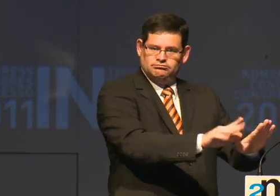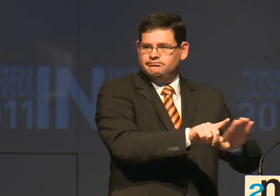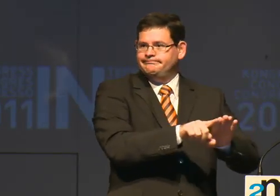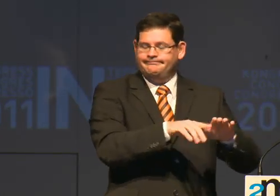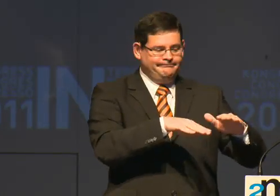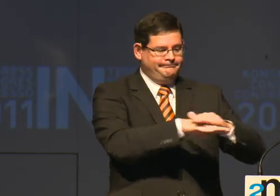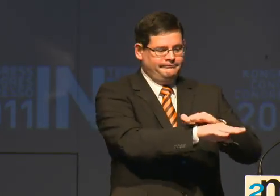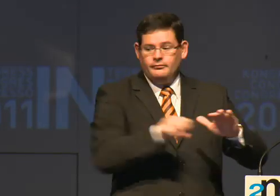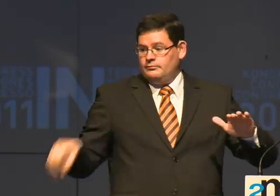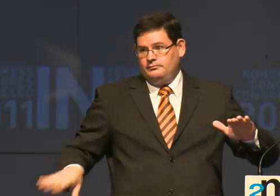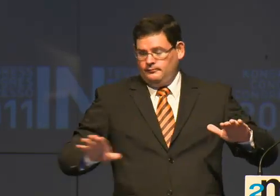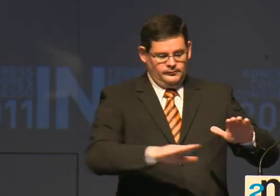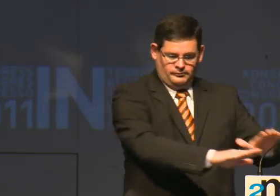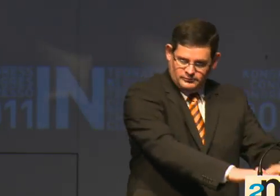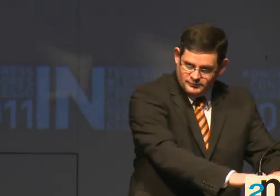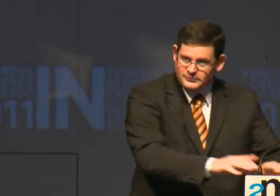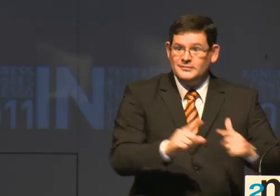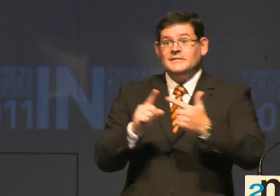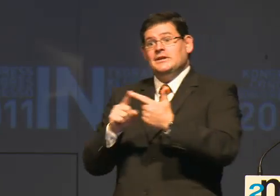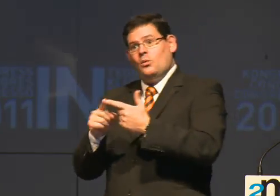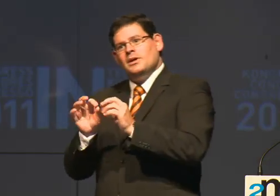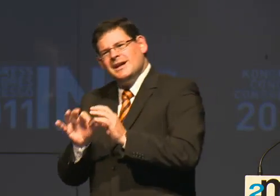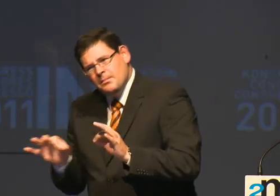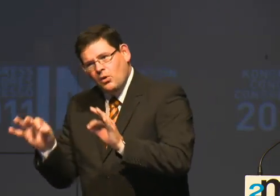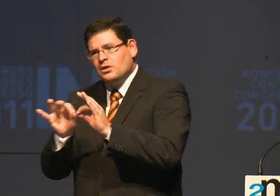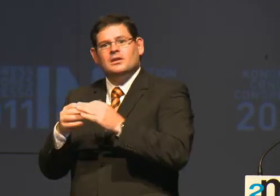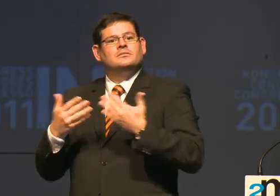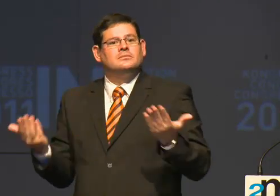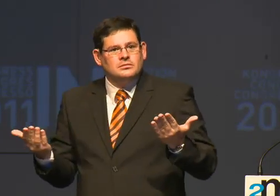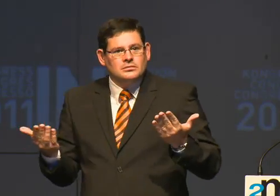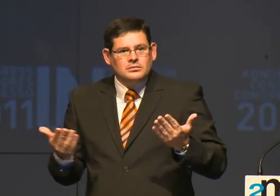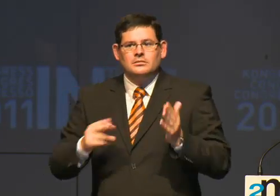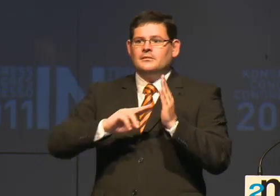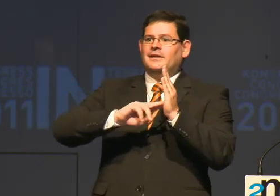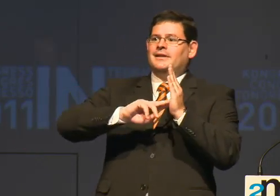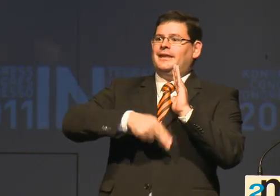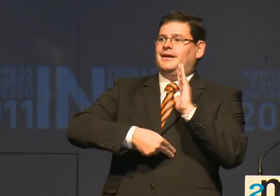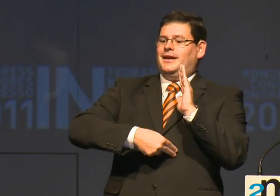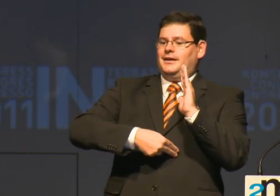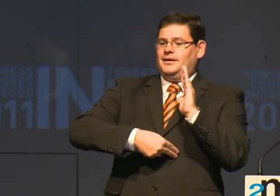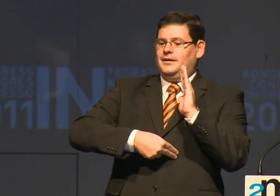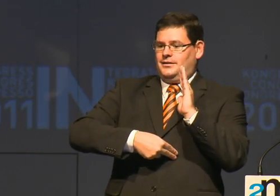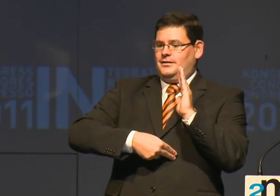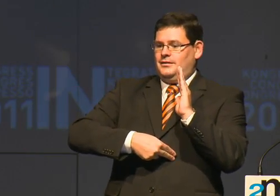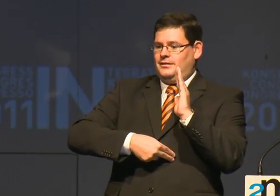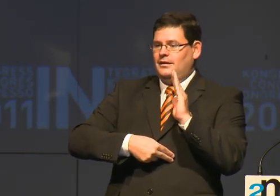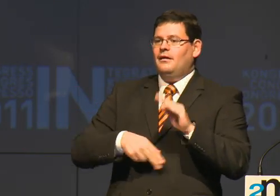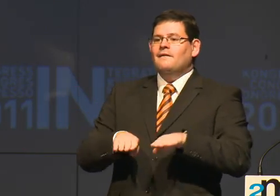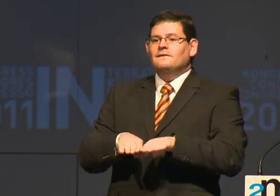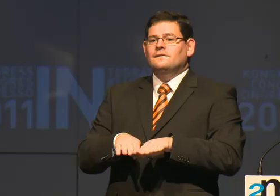Dans la convention, elle existe, mais il y a des choses importantes qu'on ne doit pas laisser tomber. La principale chose